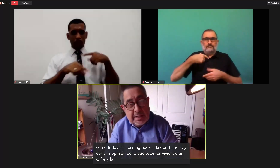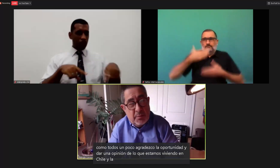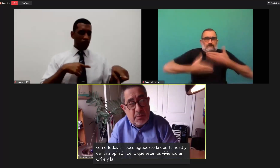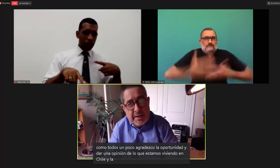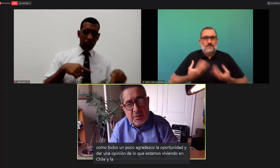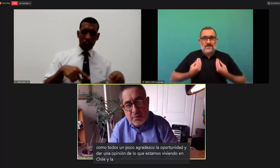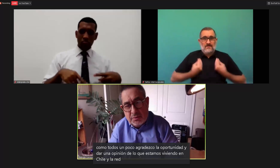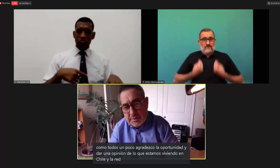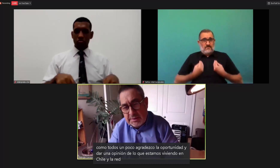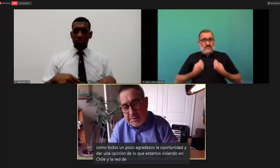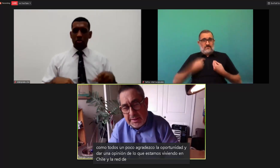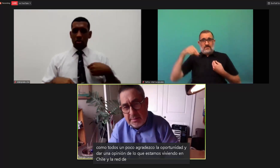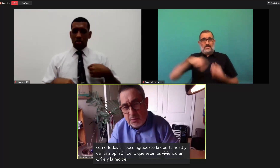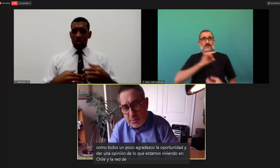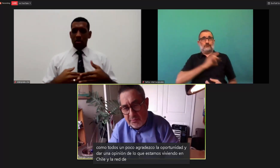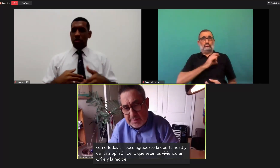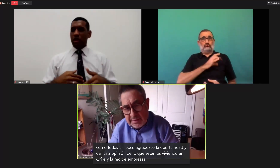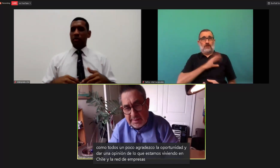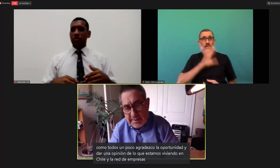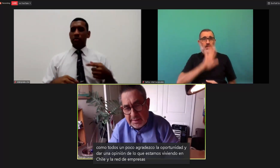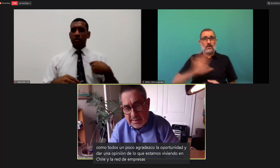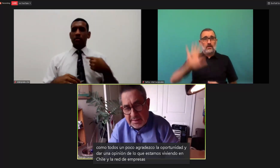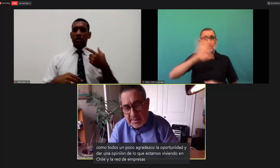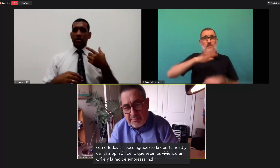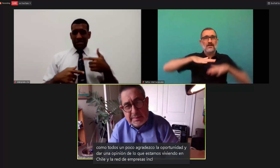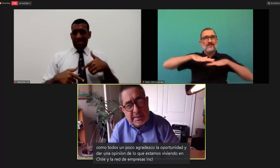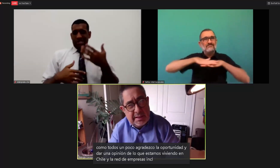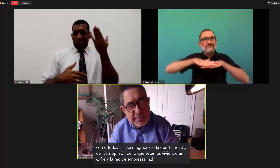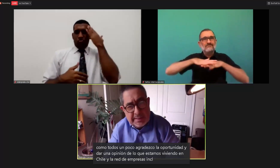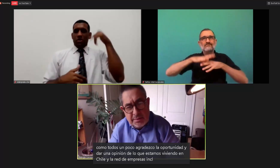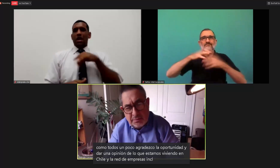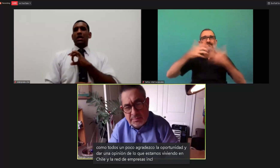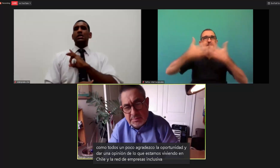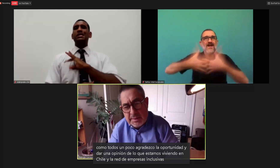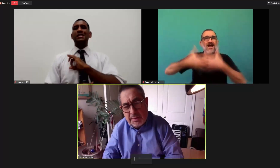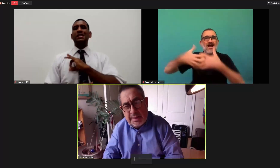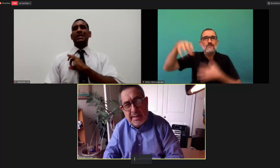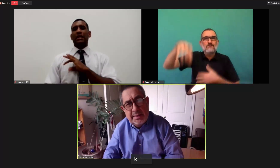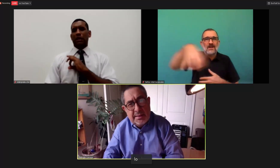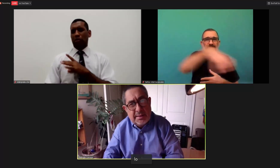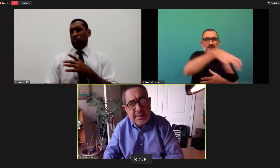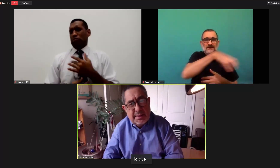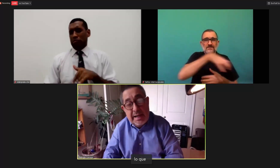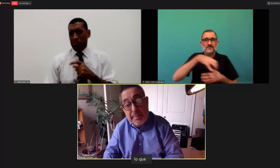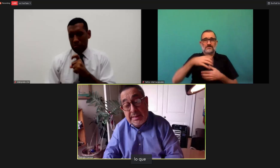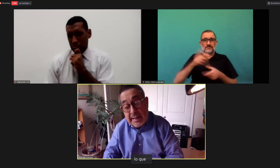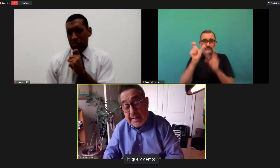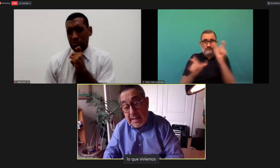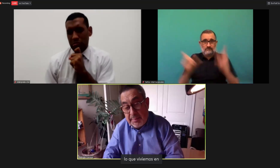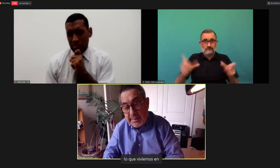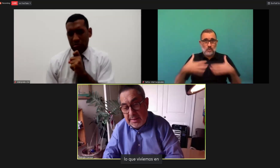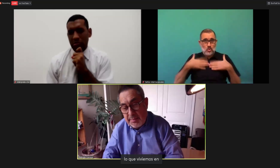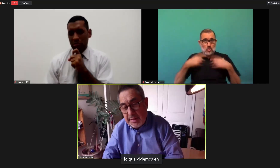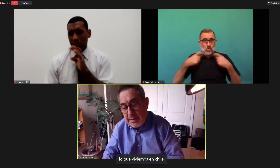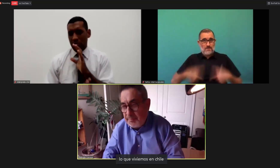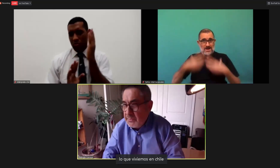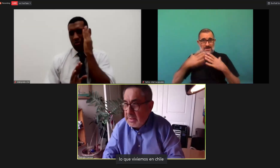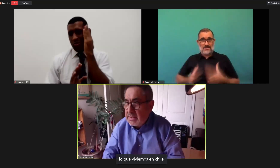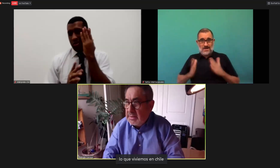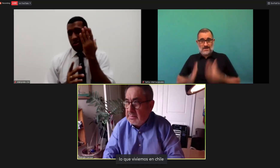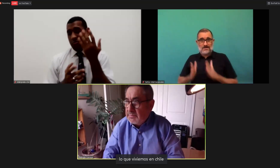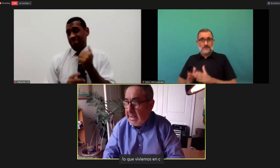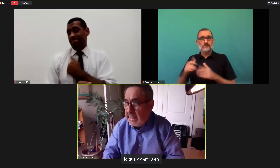estamos viviendo en Chile y en el mundo es bastante dramático. Tenemos que lamentar que la